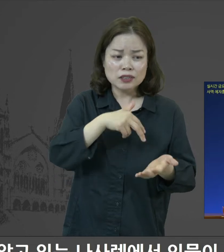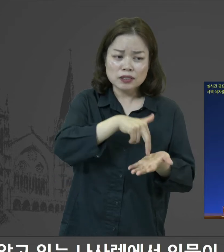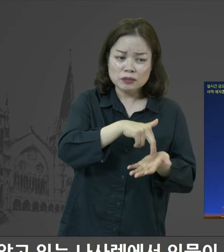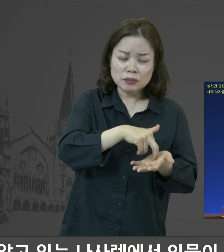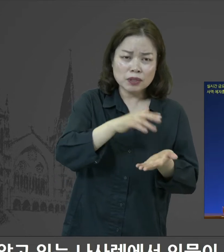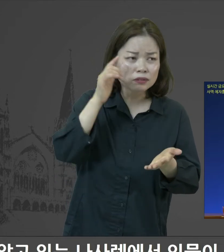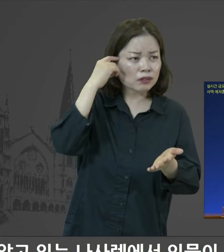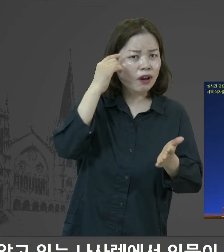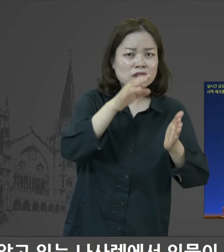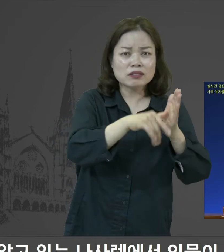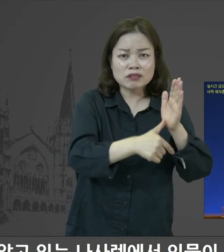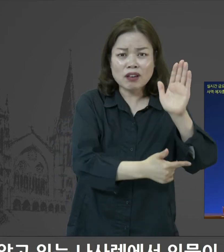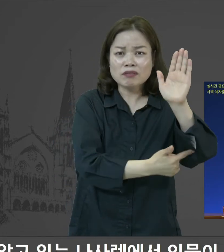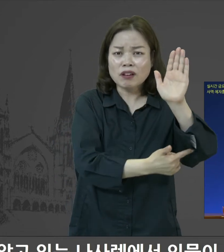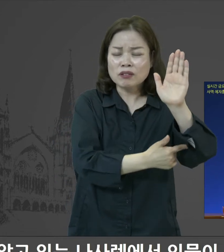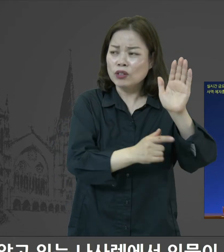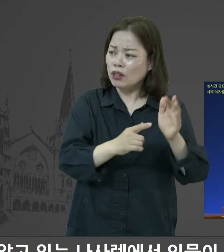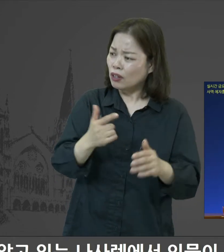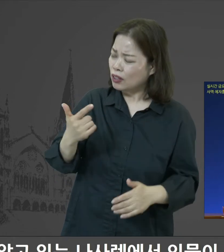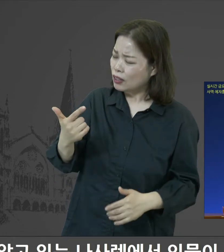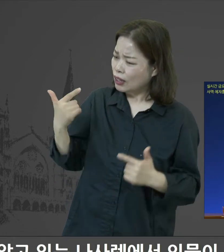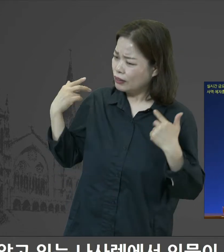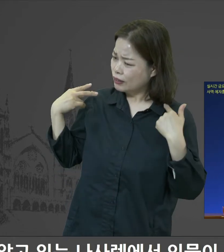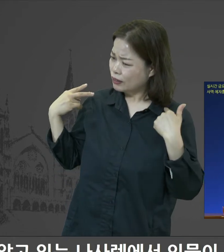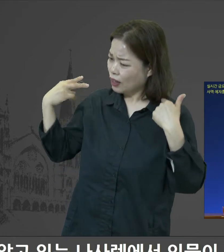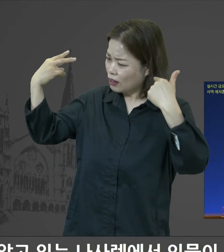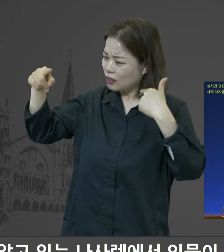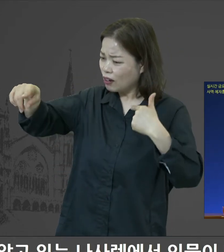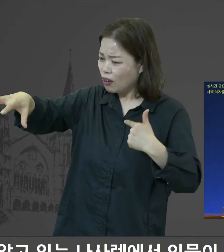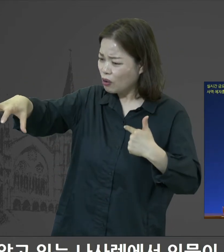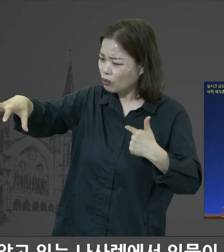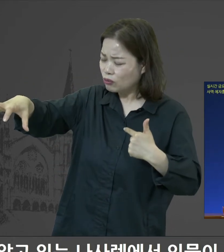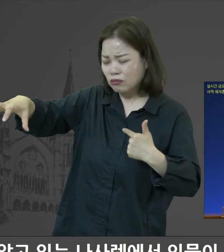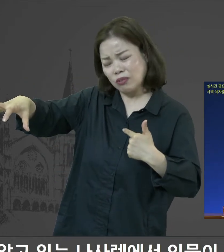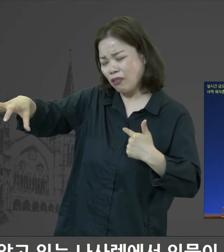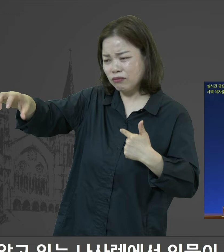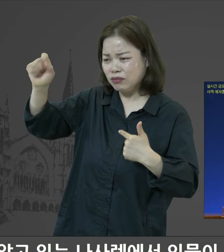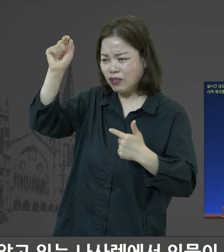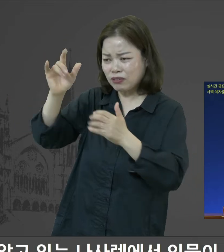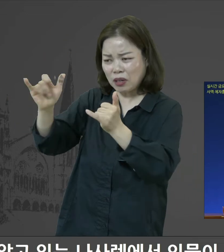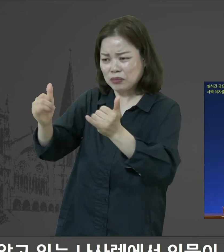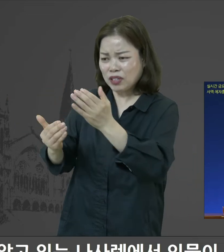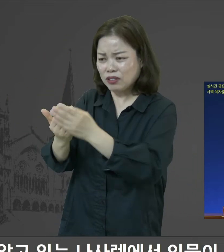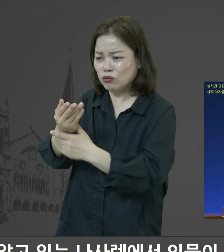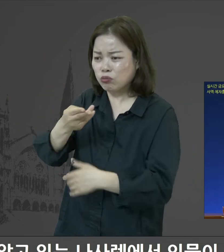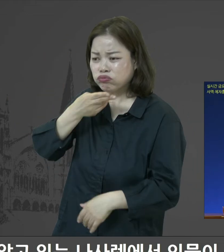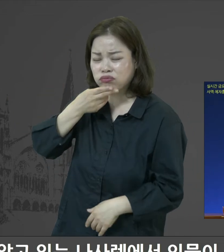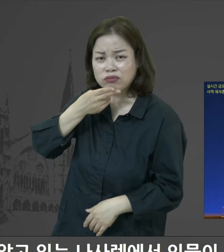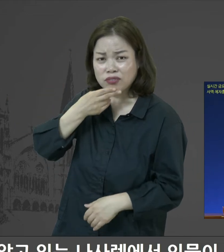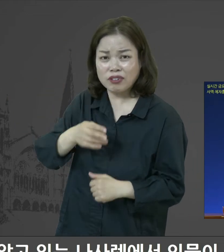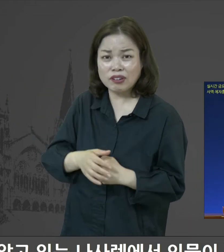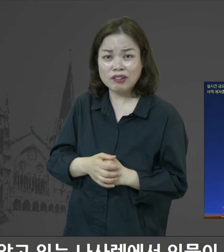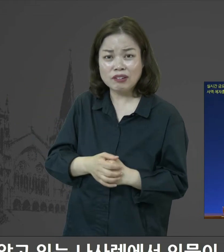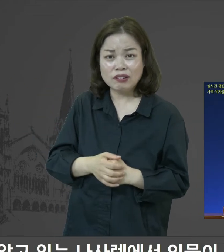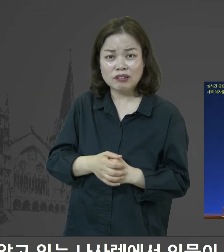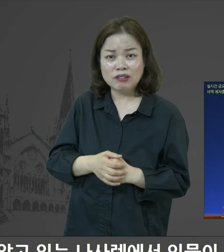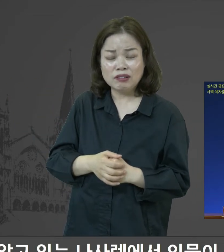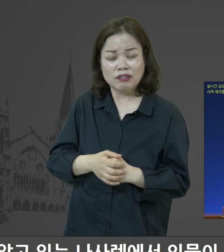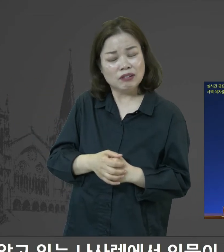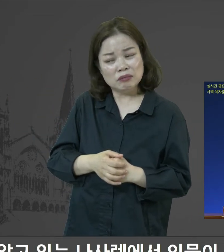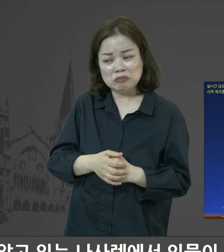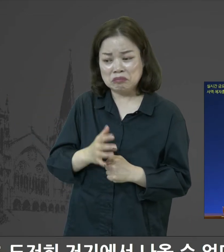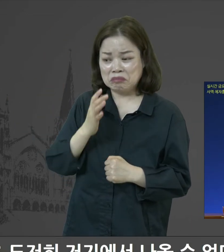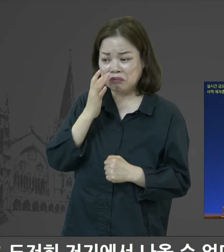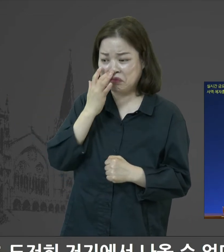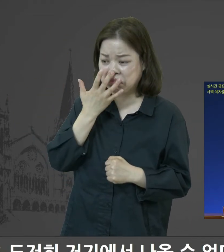경험상은 도대체 나사렛에서는 인물이 나올 곳이 아닌데 뭐 거기서 무슨 나온 사람이 뭐 별거 있겠는가